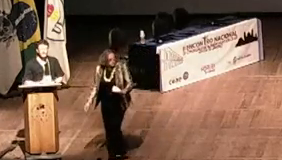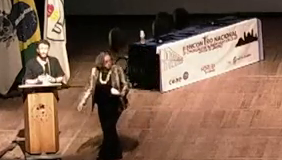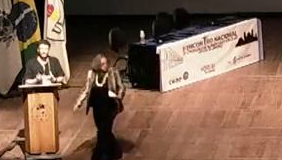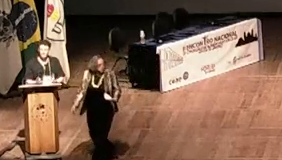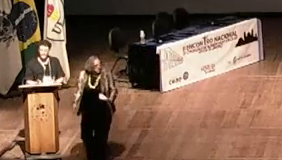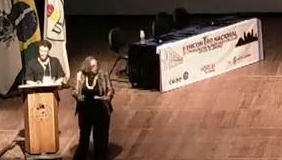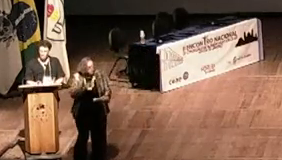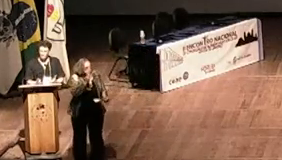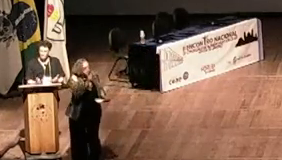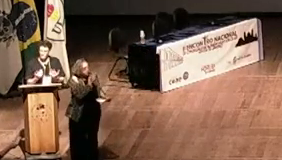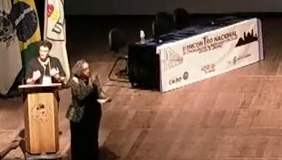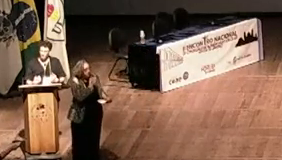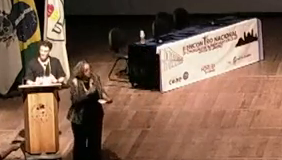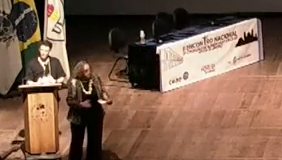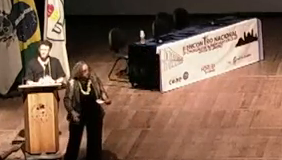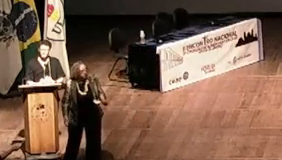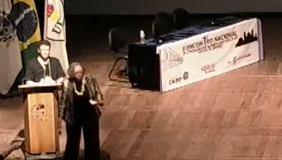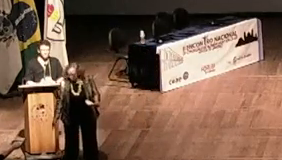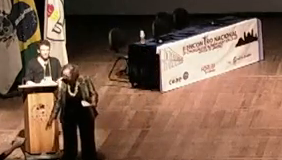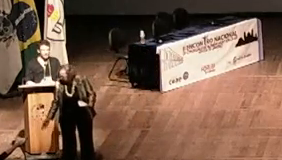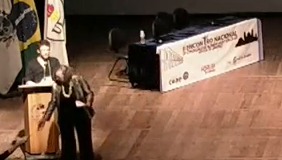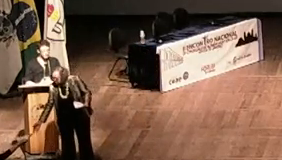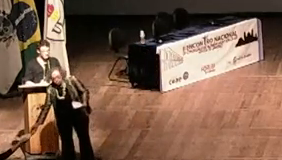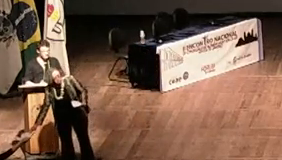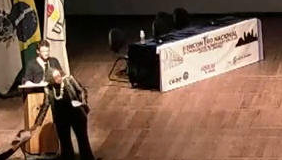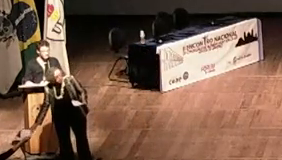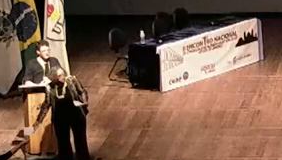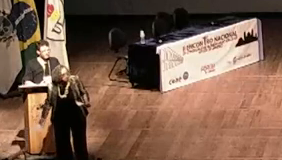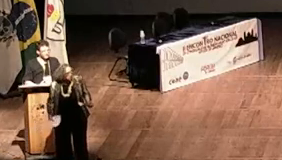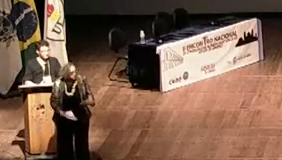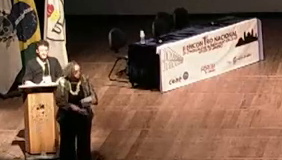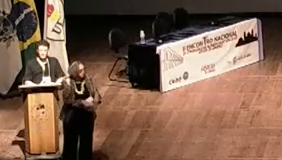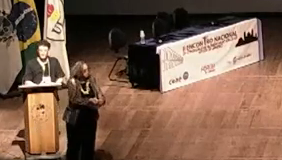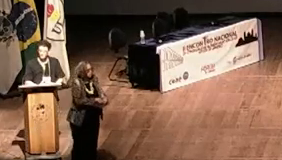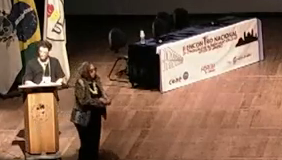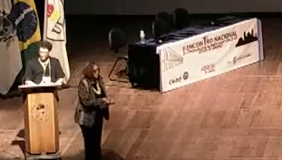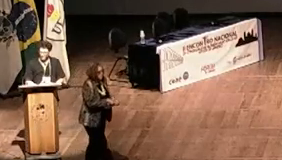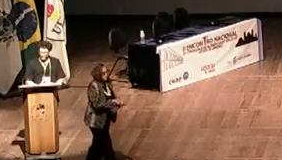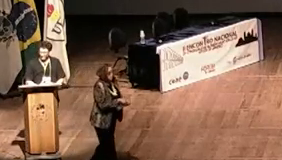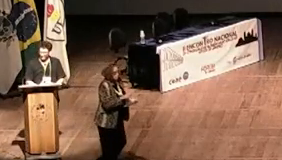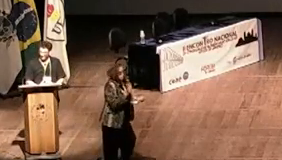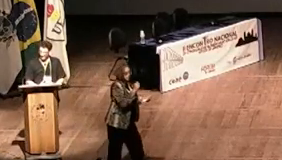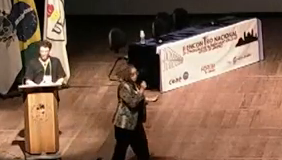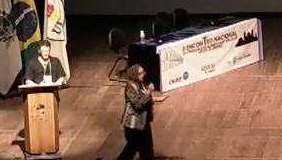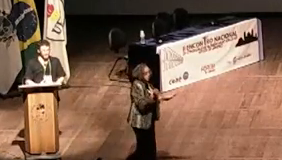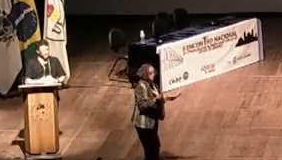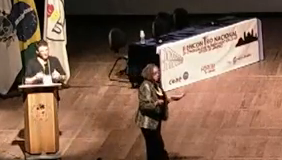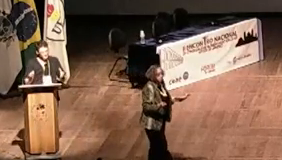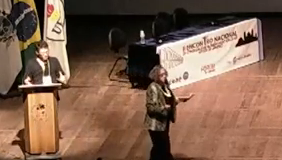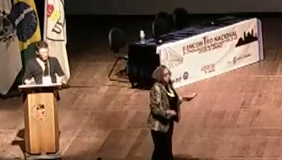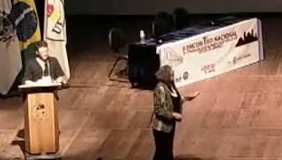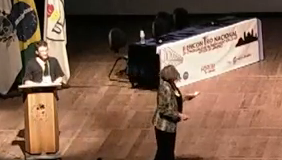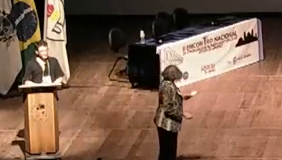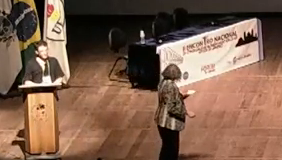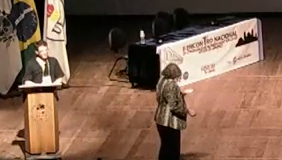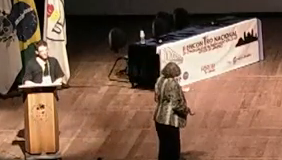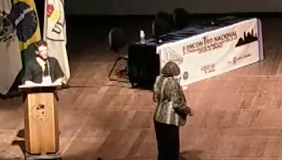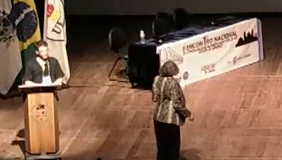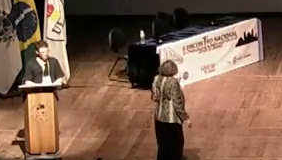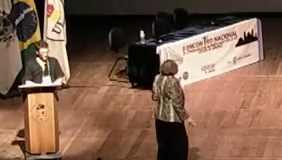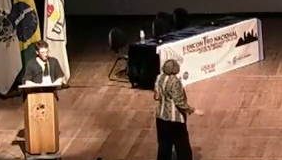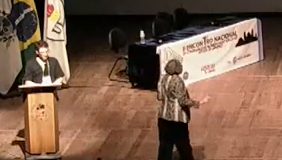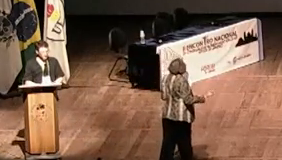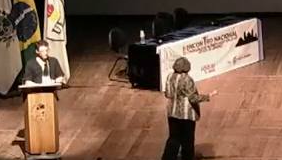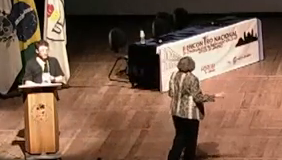estão convidados a virem para nossa universidade para Unirio para debater durante dois dias questões importantes de